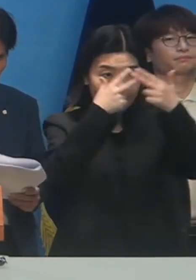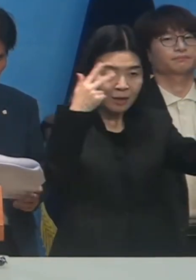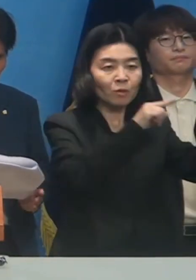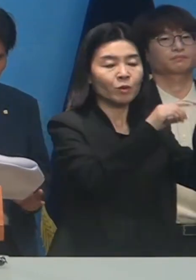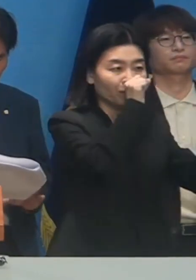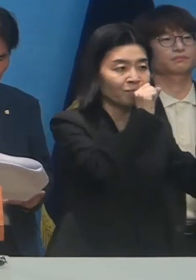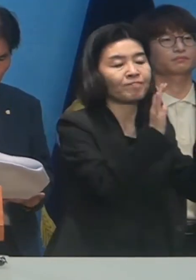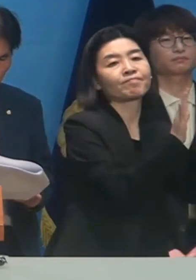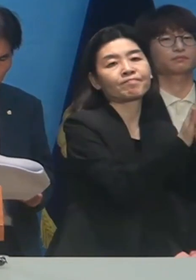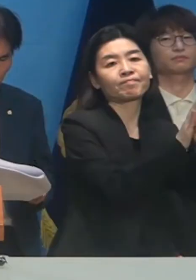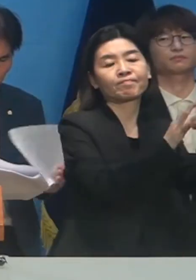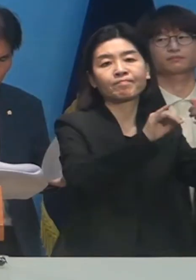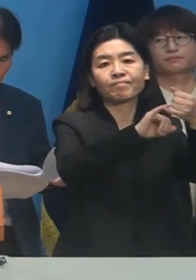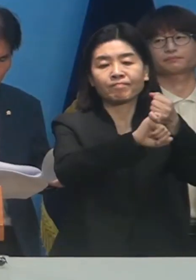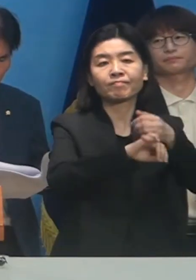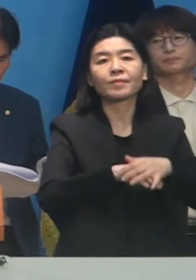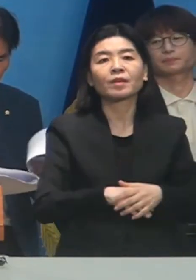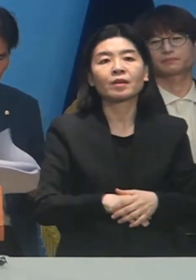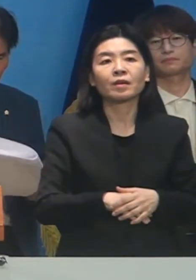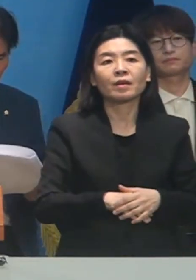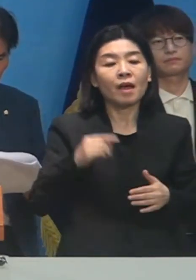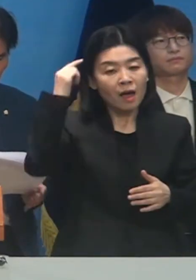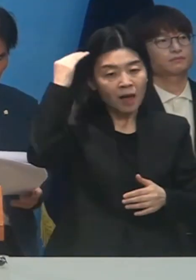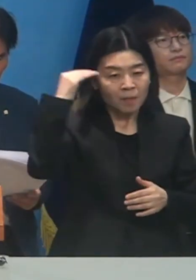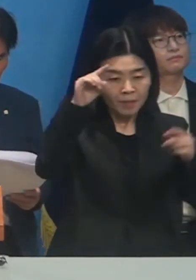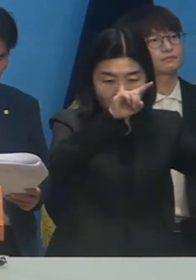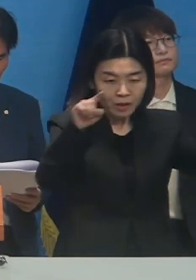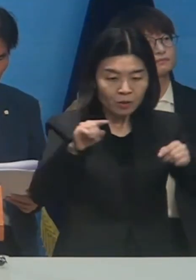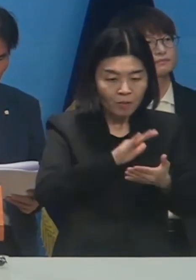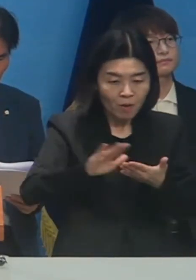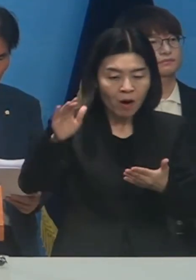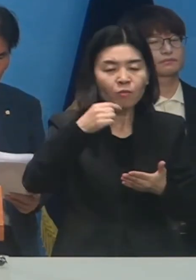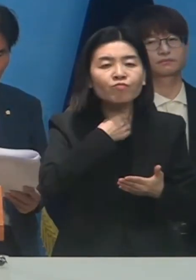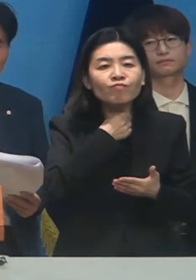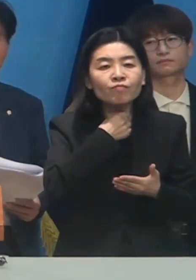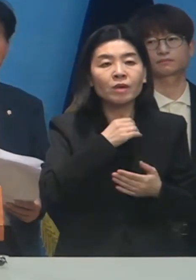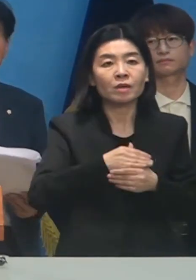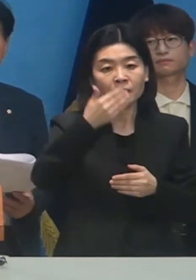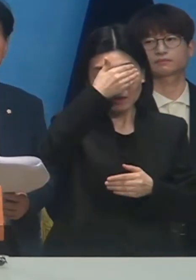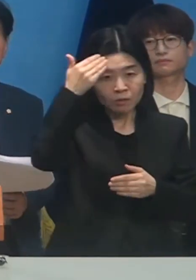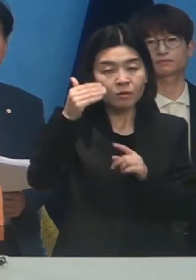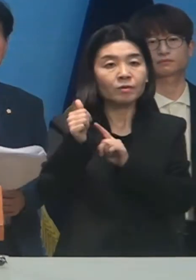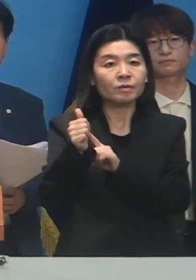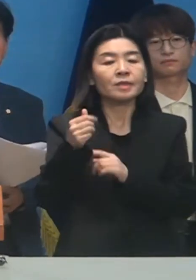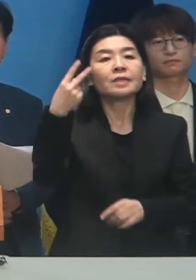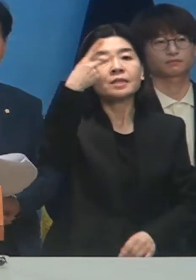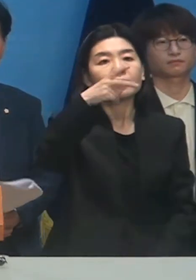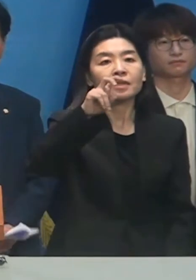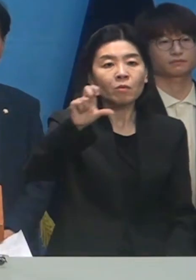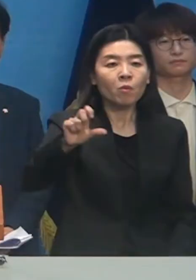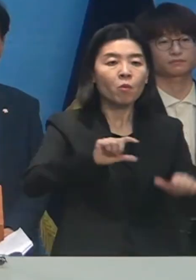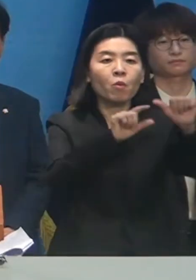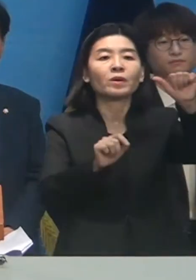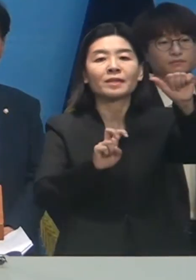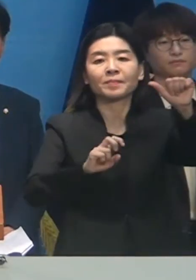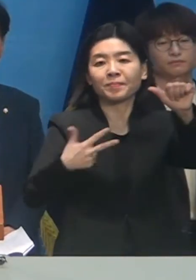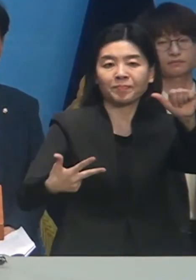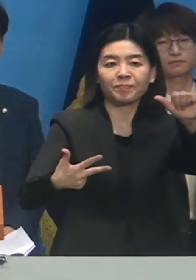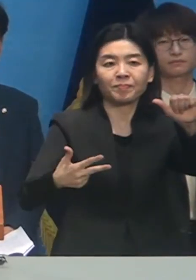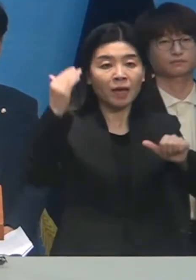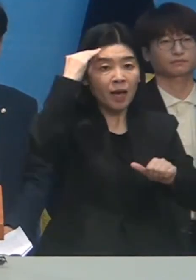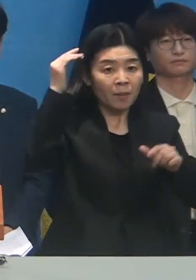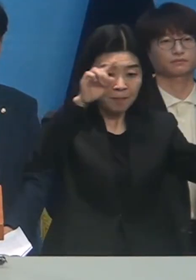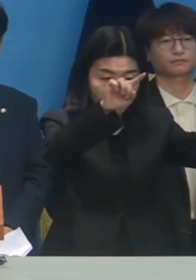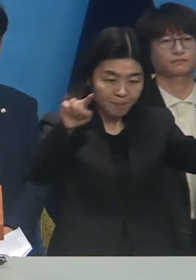지지한다. 한반도 평화를 외치는 청년들은 2025년 5월 27일 이 자리에서